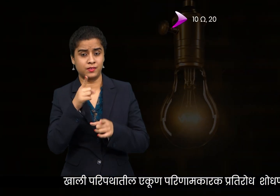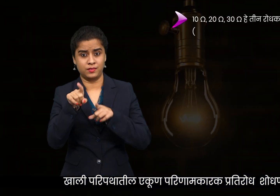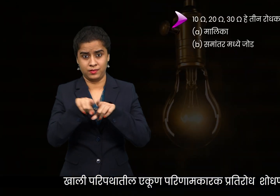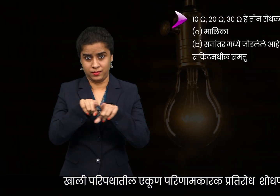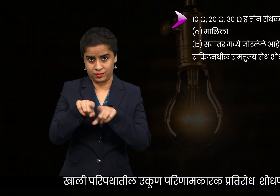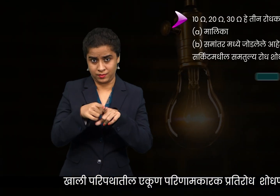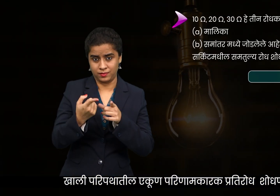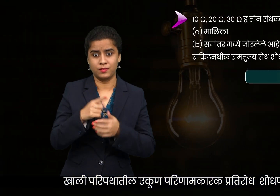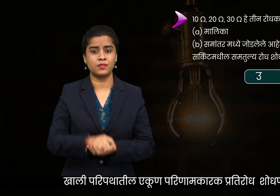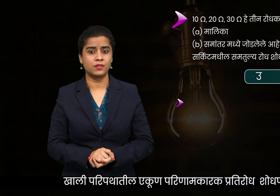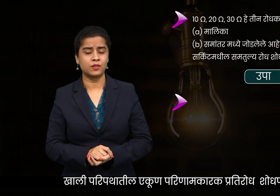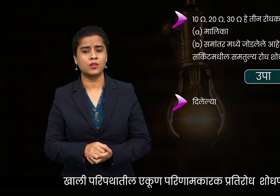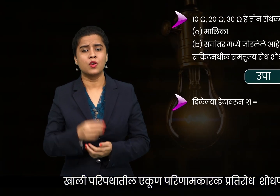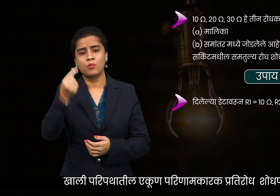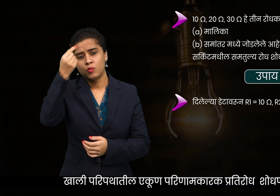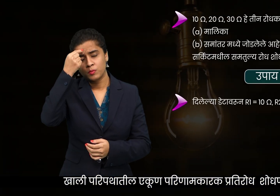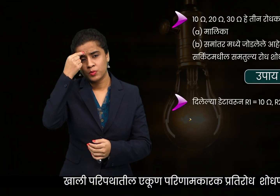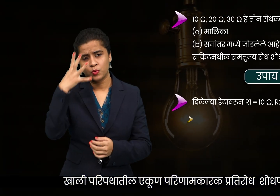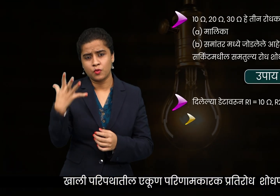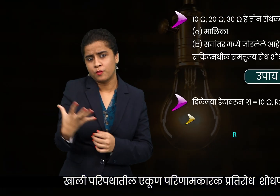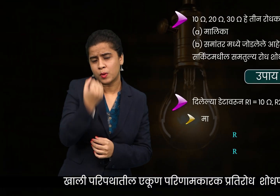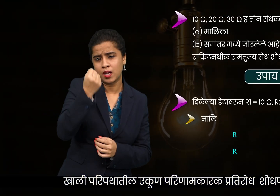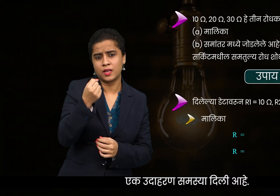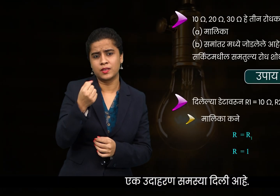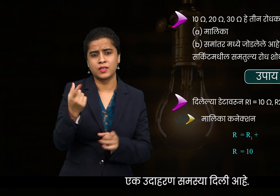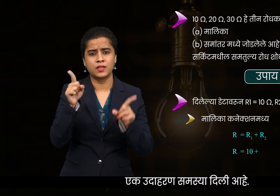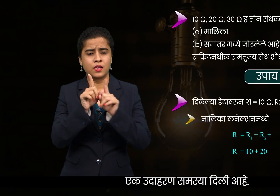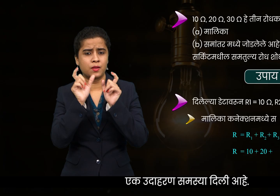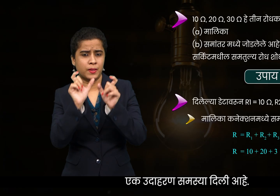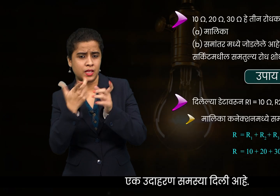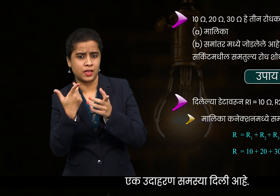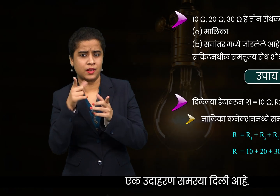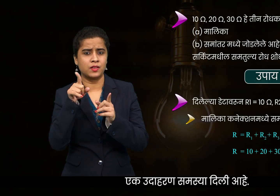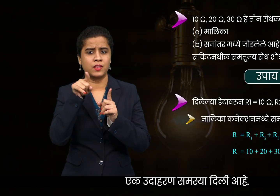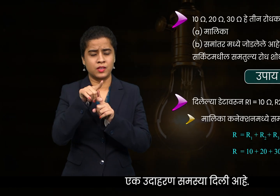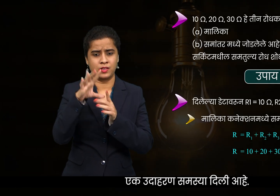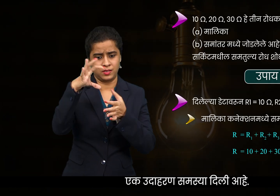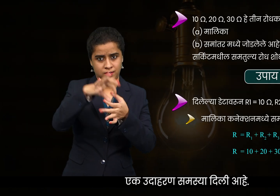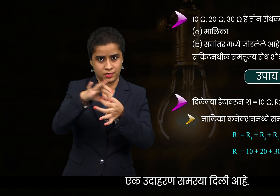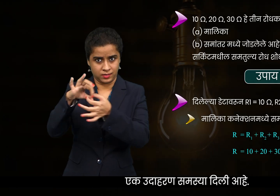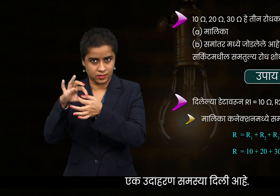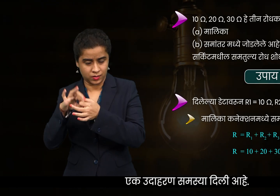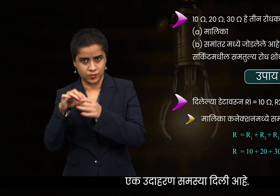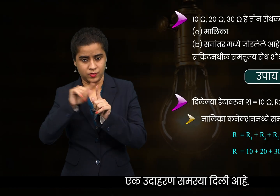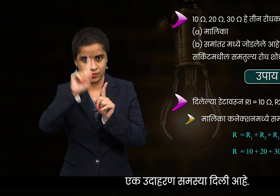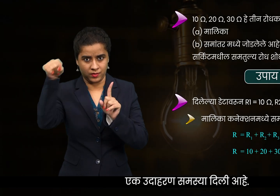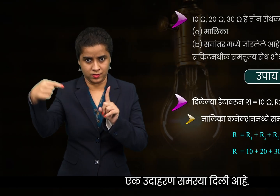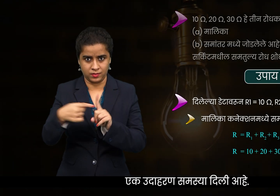खाली परिपथातील एकूण परिणामकारक प्रतिरोध शोधण्यासाठी एक उदाहरण समस्या दिली आहे.